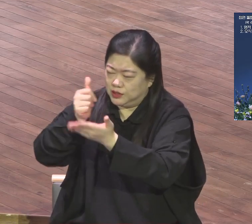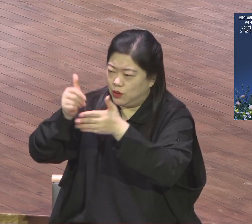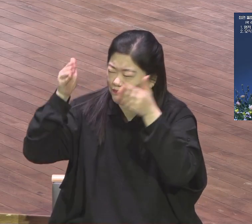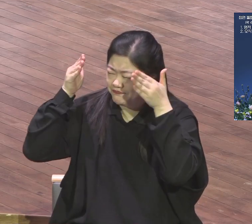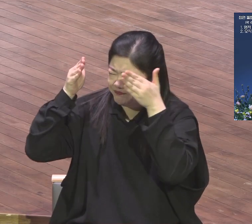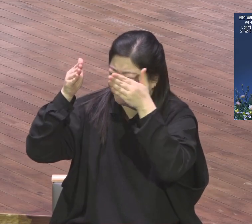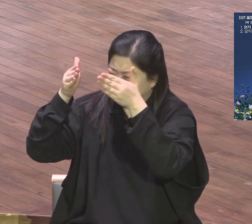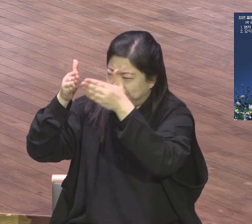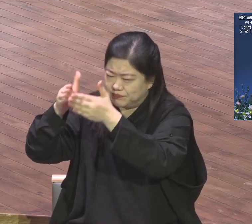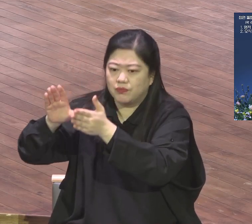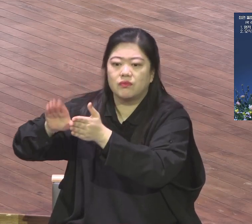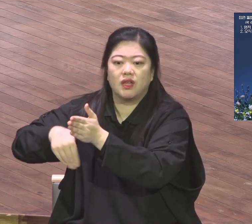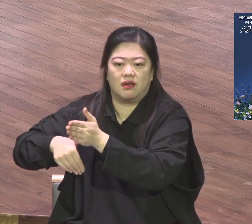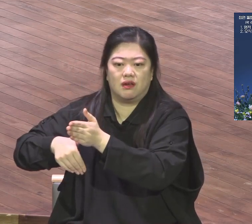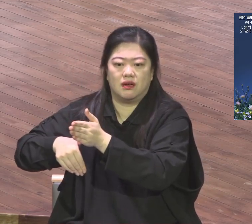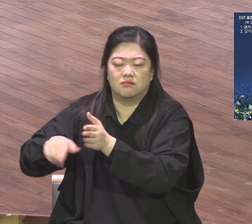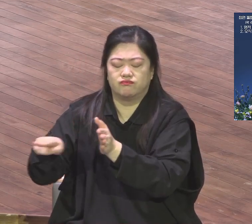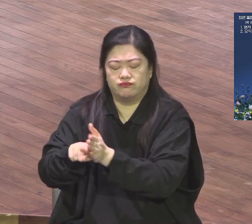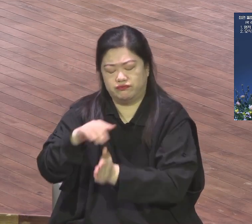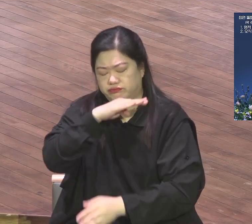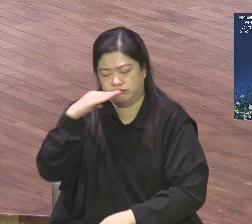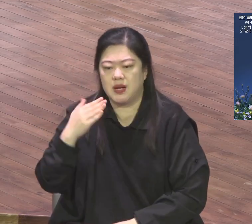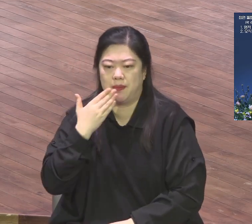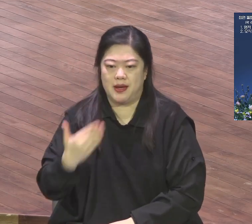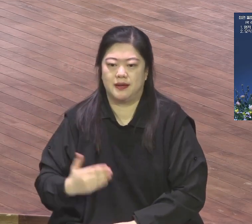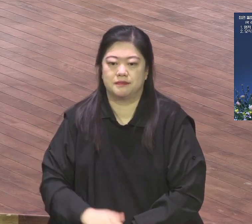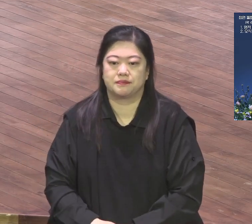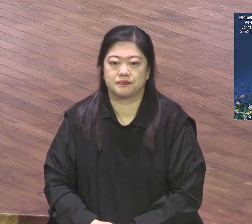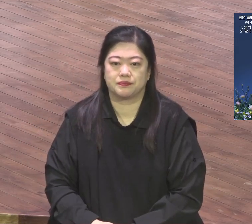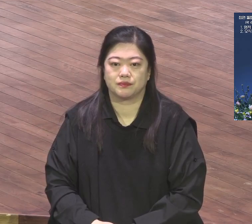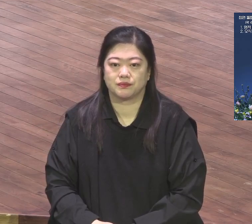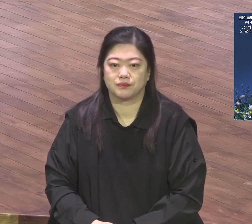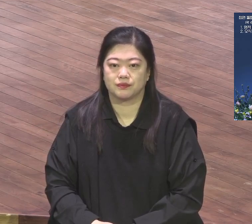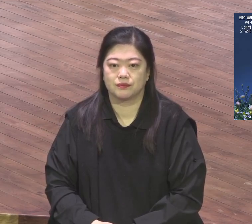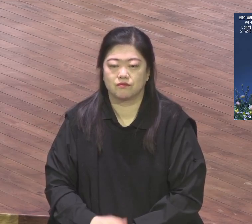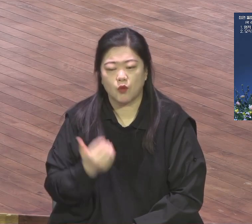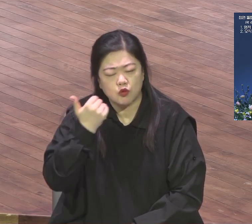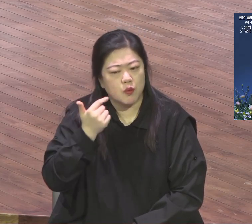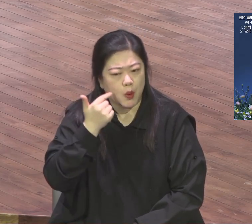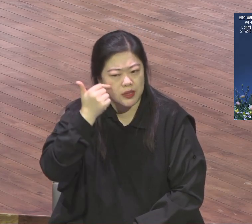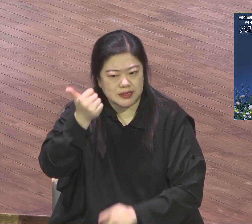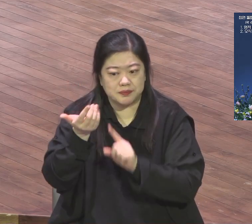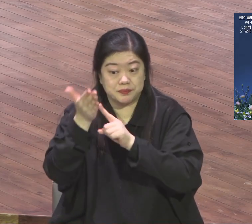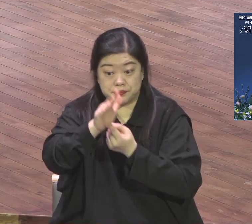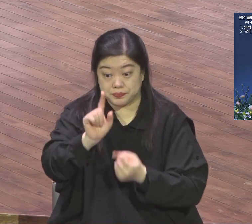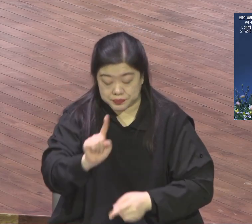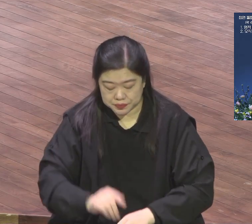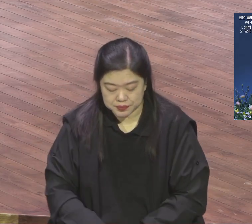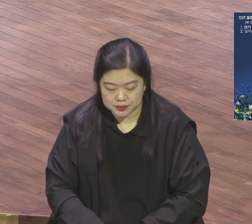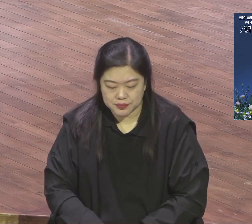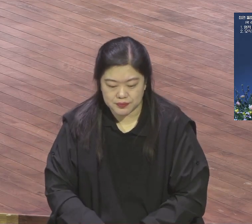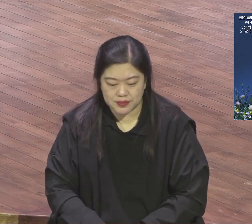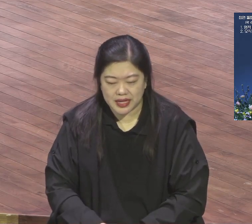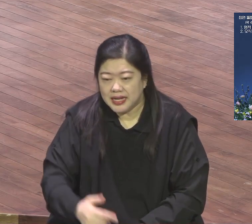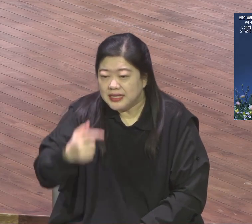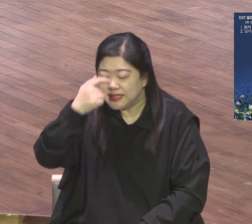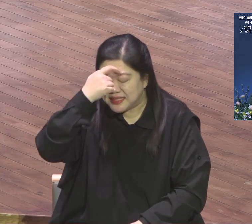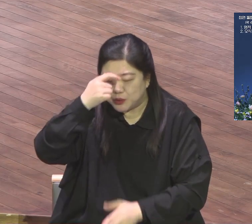버려요. 오스왈드 챔버스 목사님이 이런 말을 했어요. 우리가 기도할 때 기도에 열중한